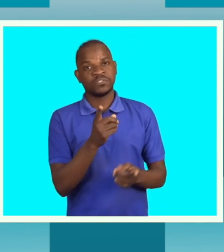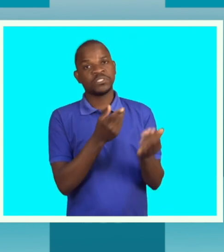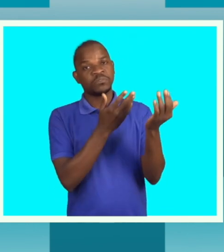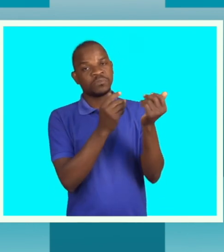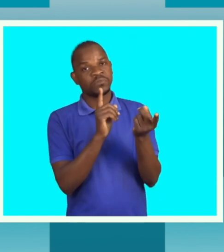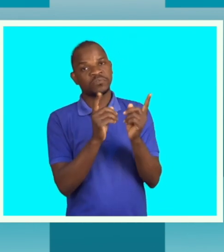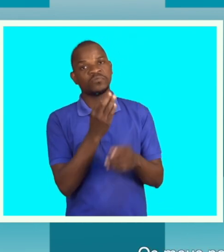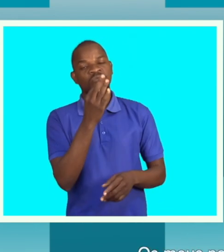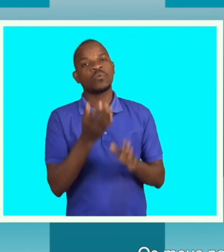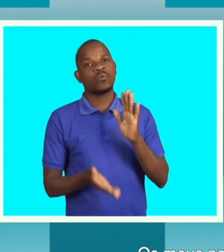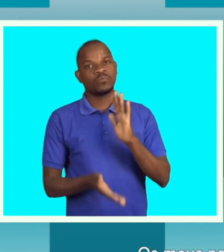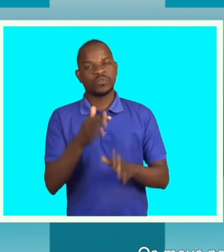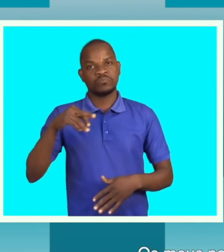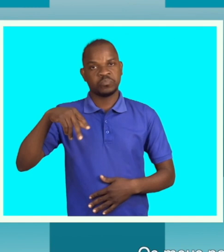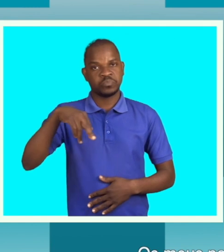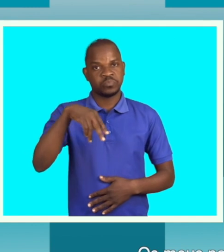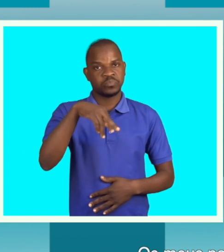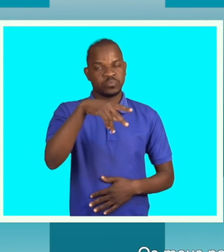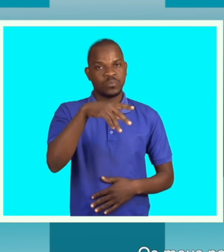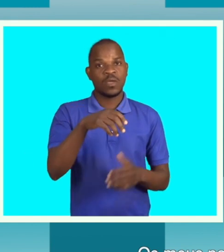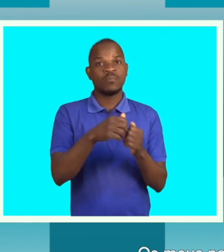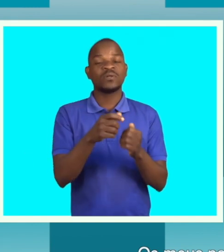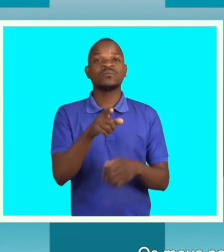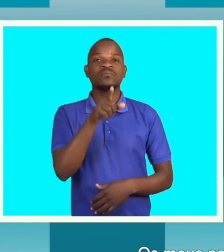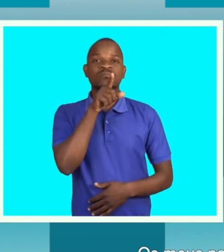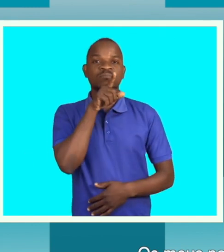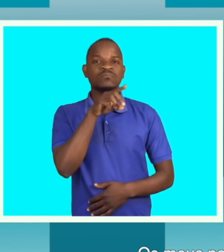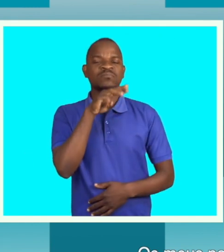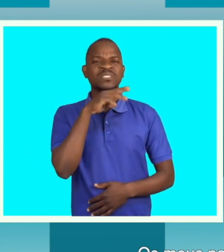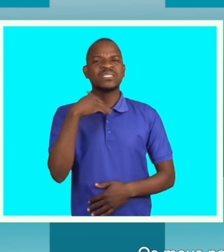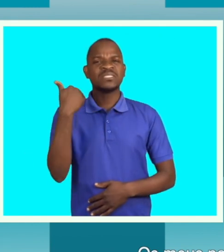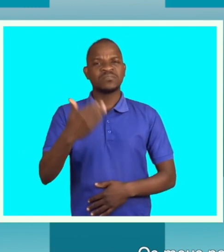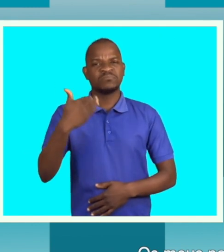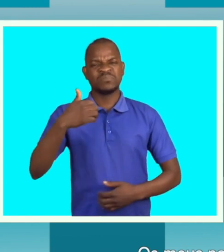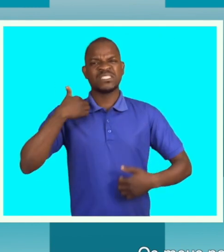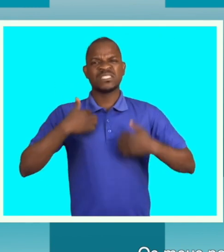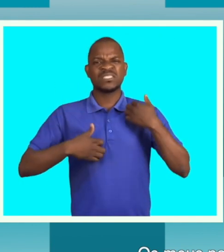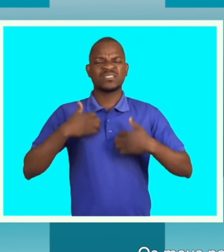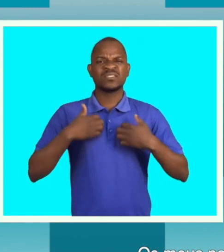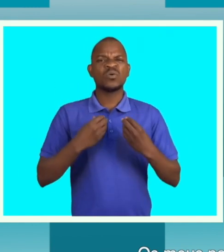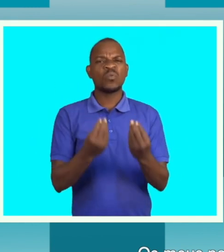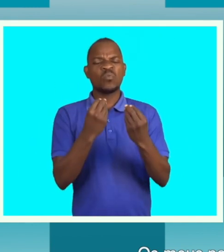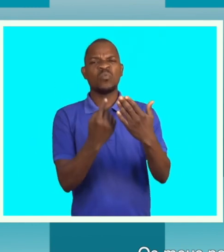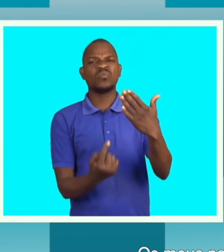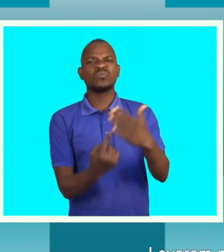Acabei crescendo E os meus pais Sempre ficaram preocupados Tipo Como aconteceu assim